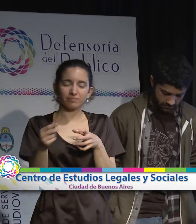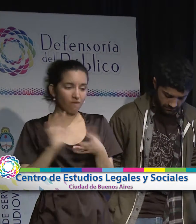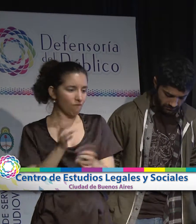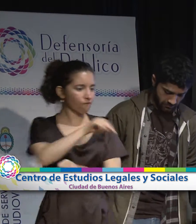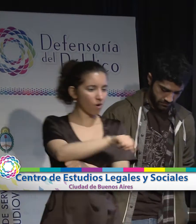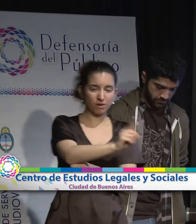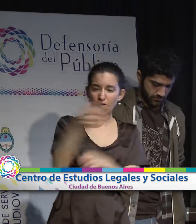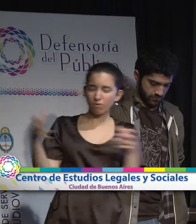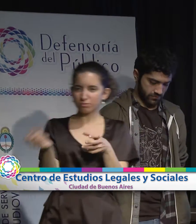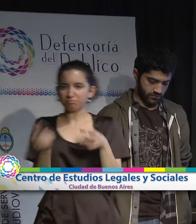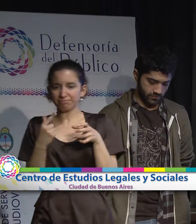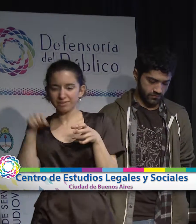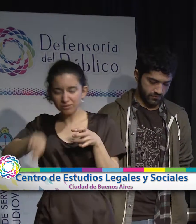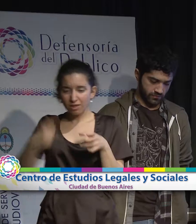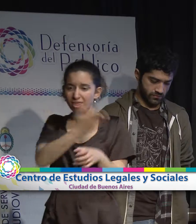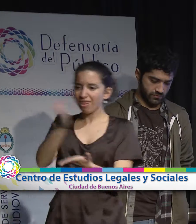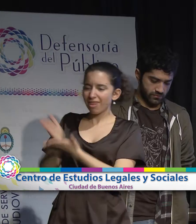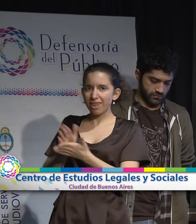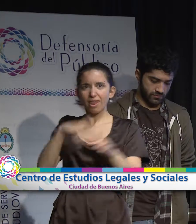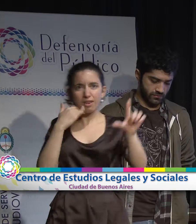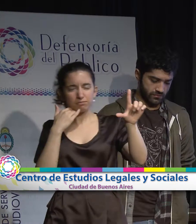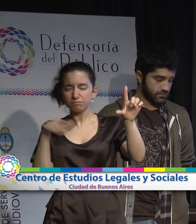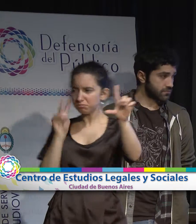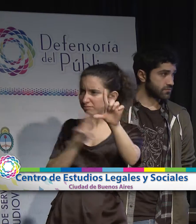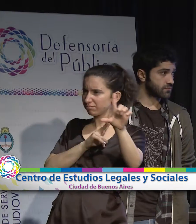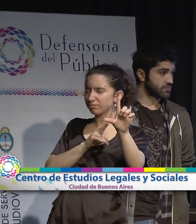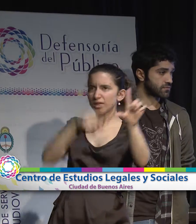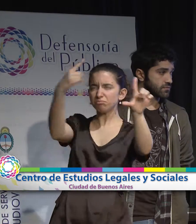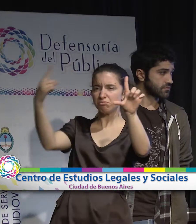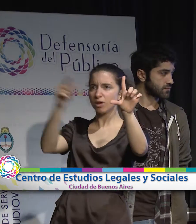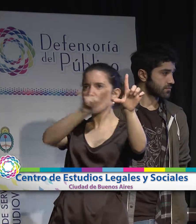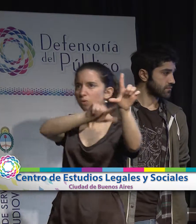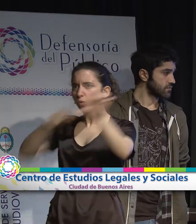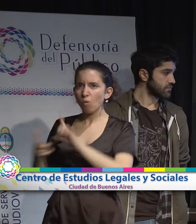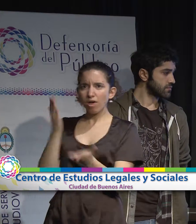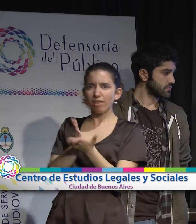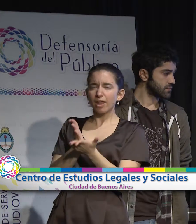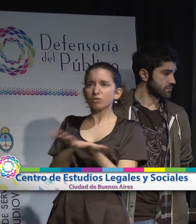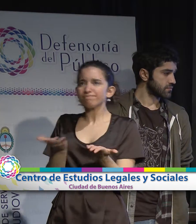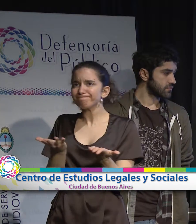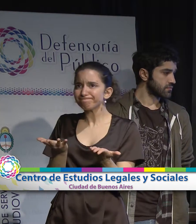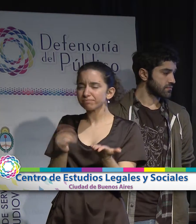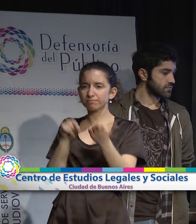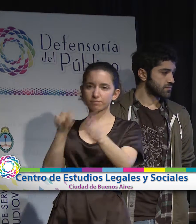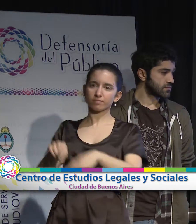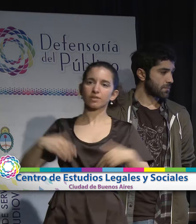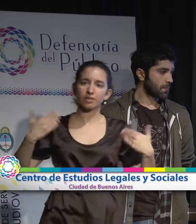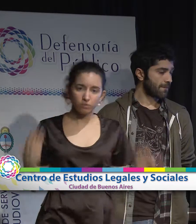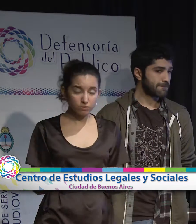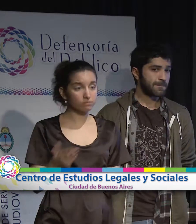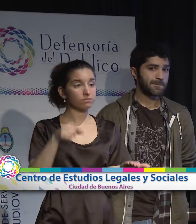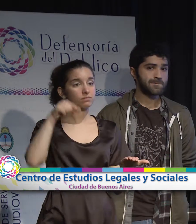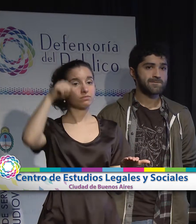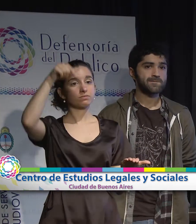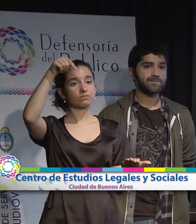tanto, en los derechos que tiene la audiencia a recibir la mayor cantidad de voces a través de la comunicación audiovisual. Así que